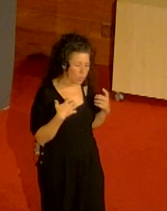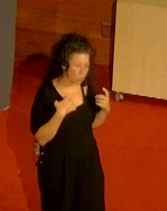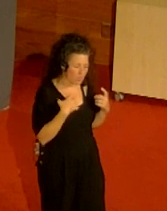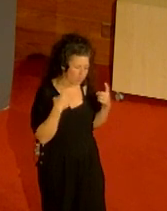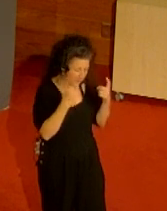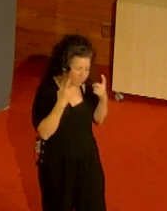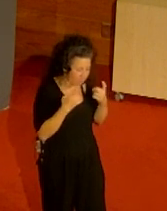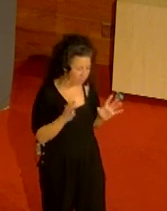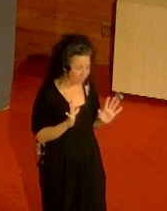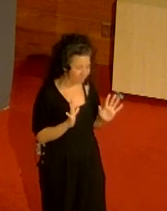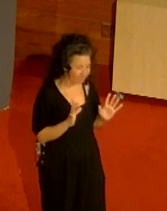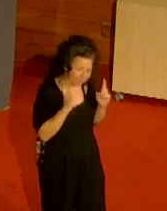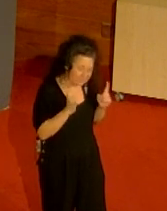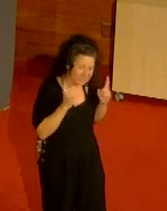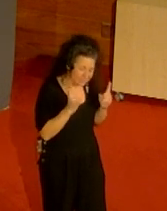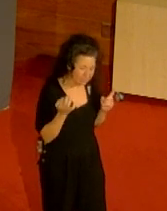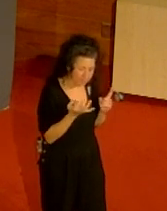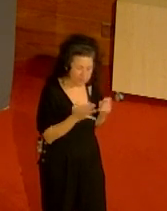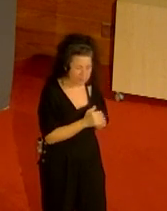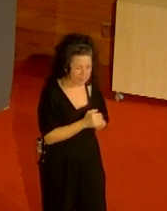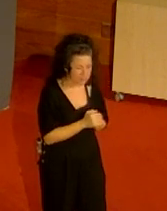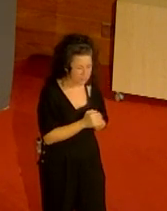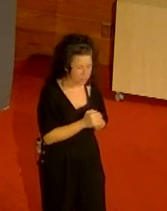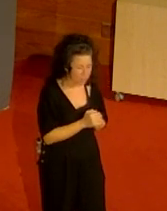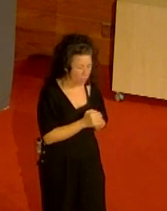Cuesta esfuerzo. Yo no conozco un atajo.